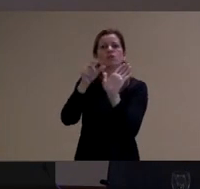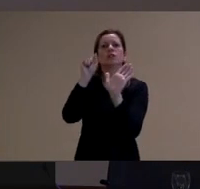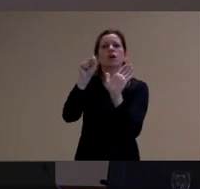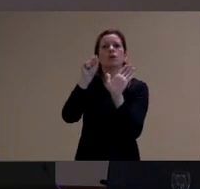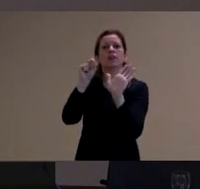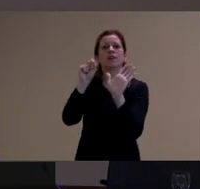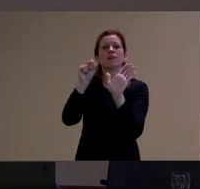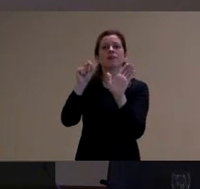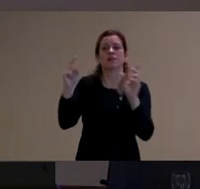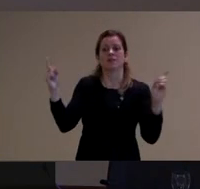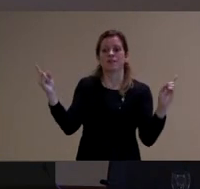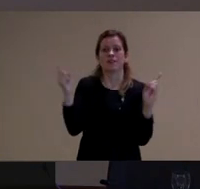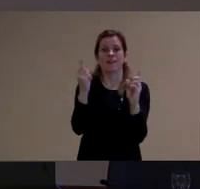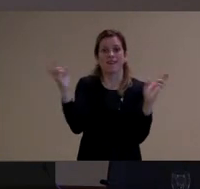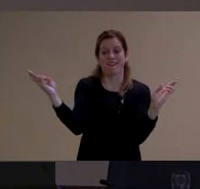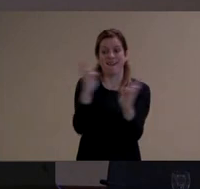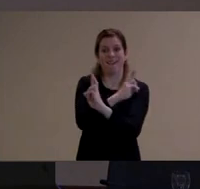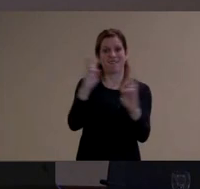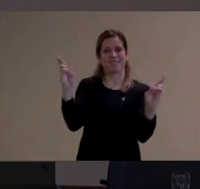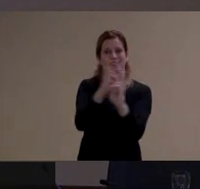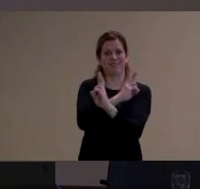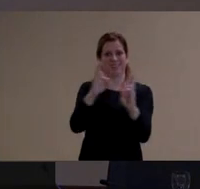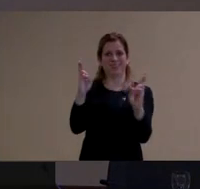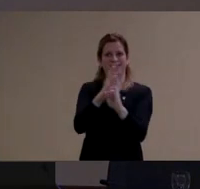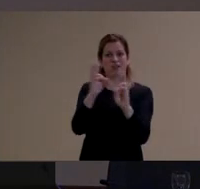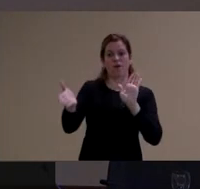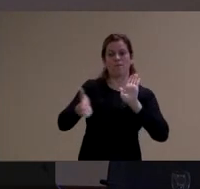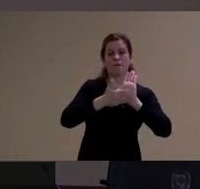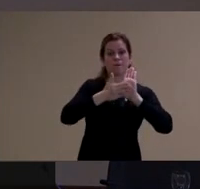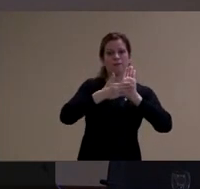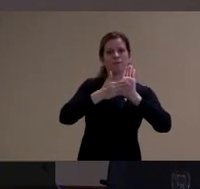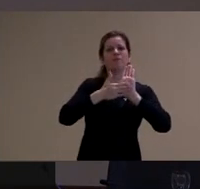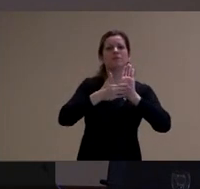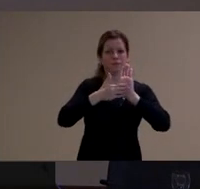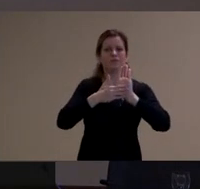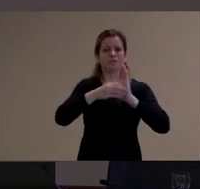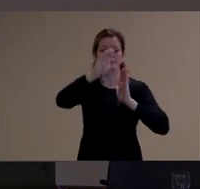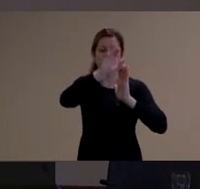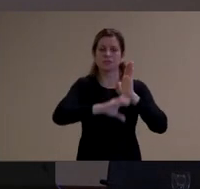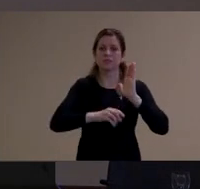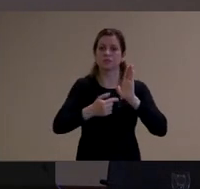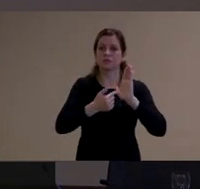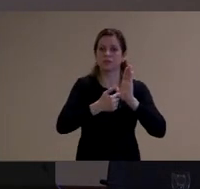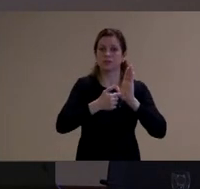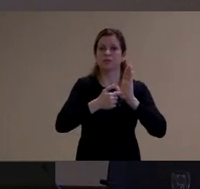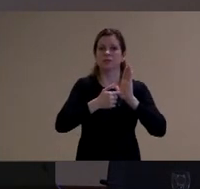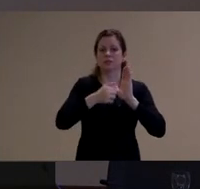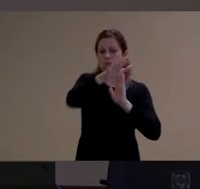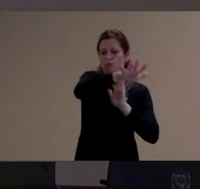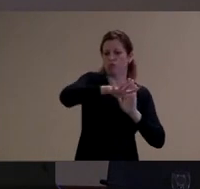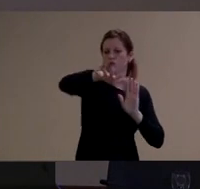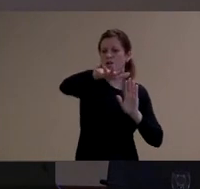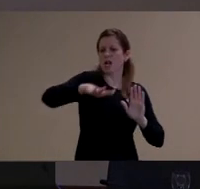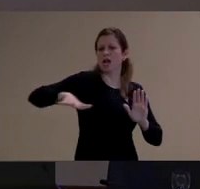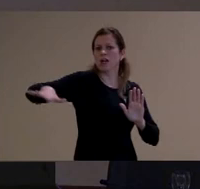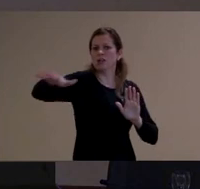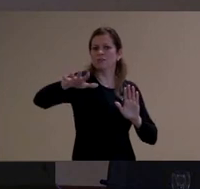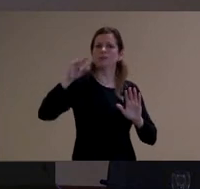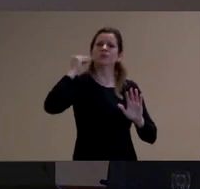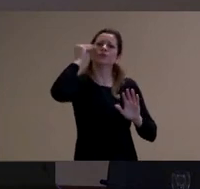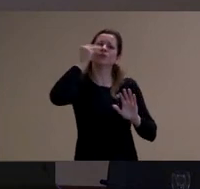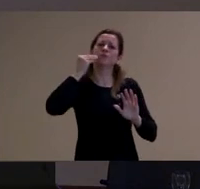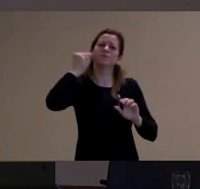se se é uma proposta curricular né de organização curricular por meio de Campos de experiências